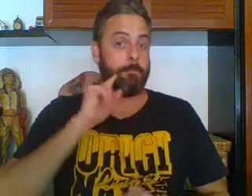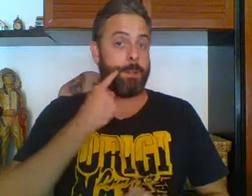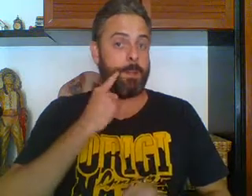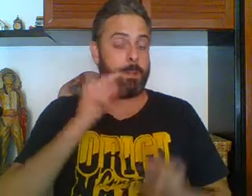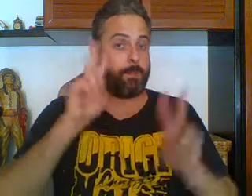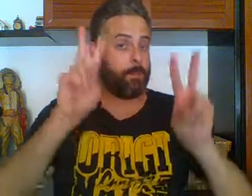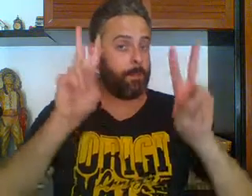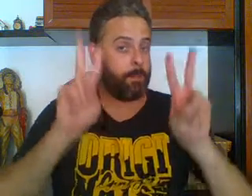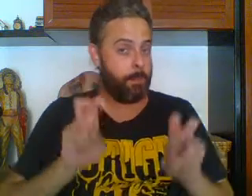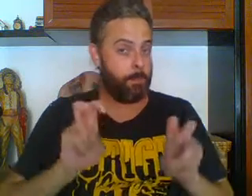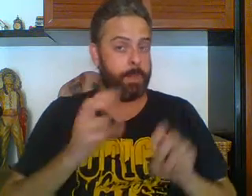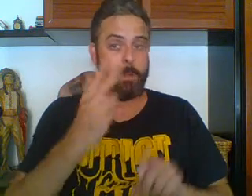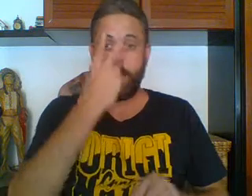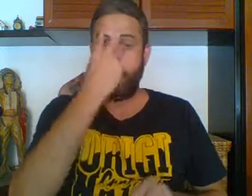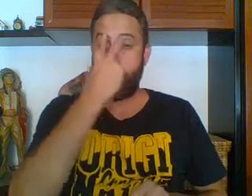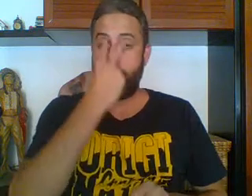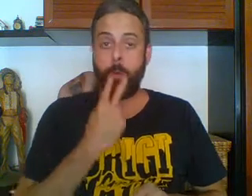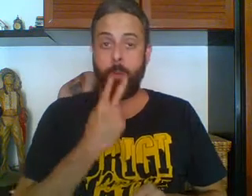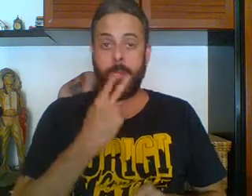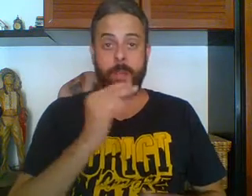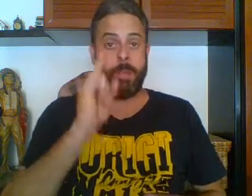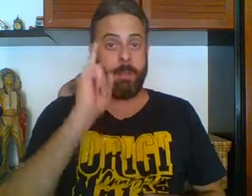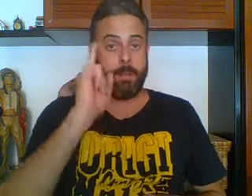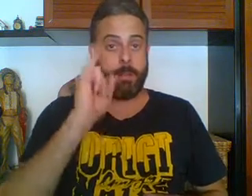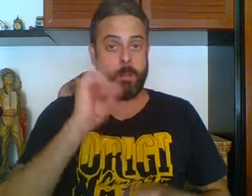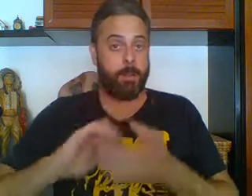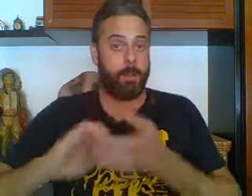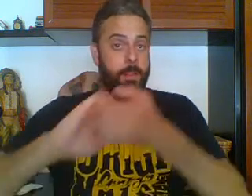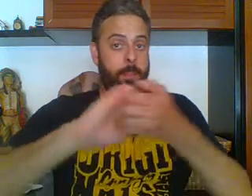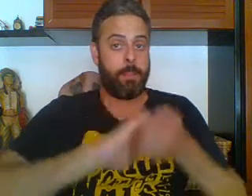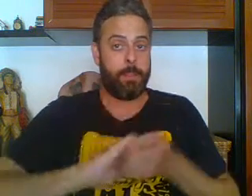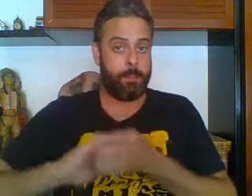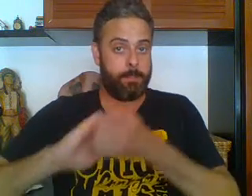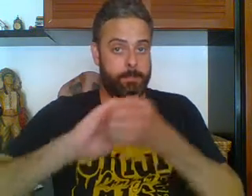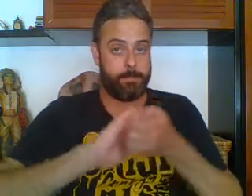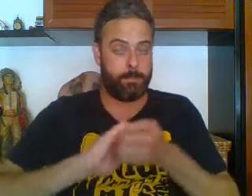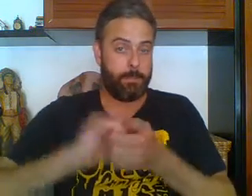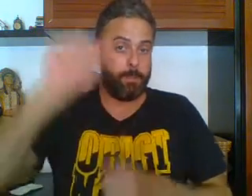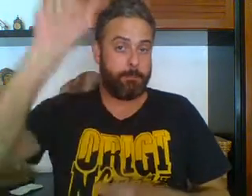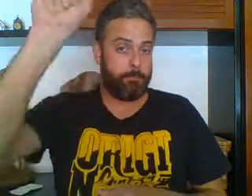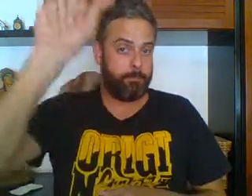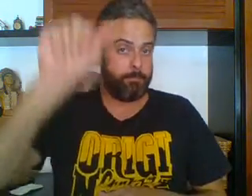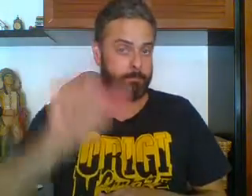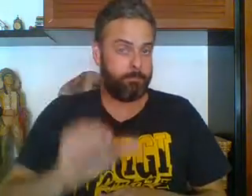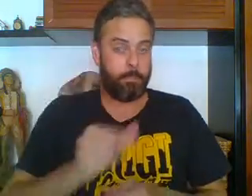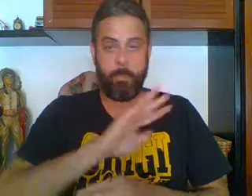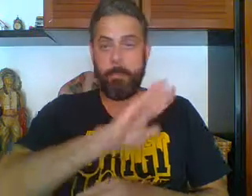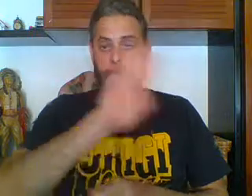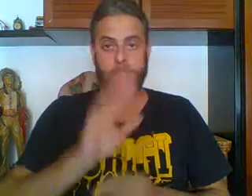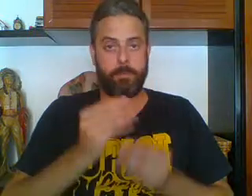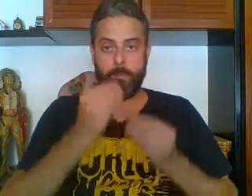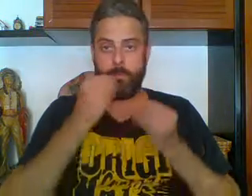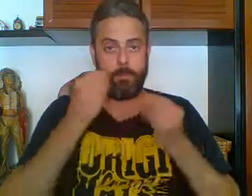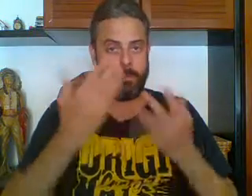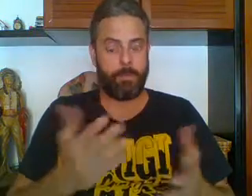tú a rueda. Y me dejó fundido que luego perdí ese día el maillot amarillo, que entonces era el del líder. Estamos en esa zona de la playa de